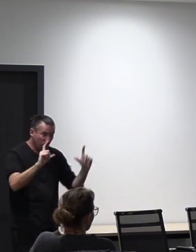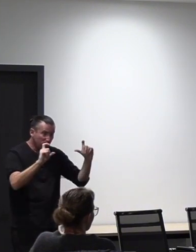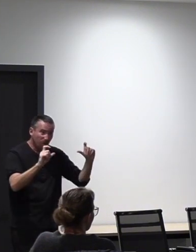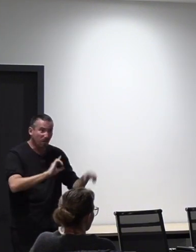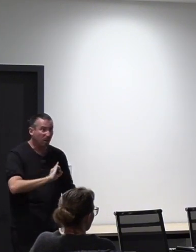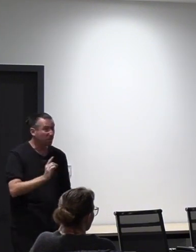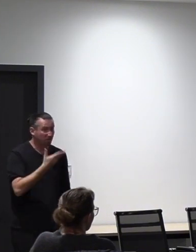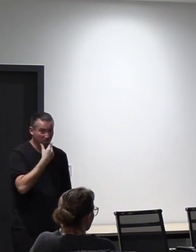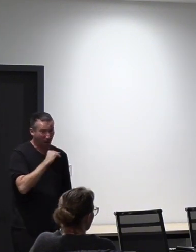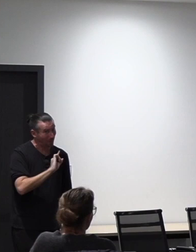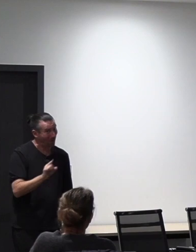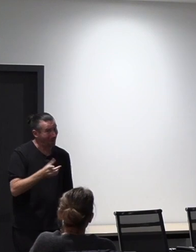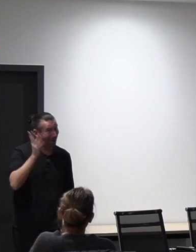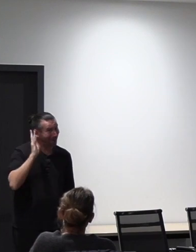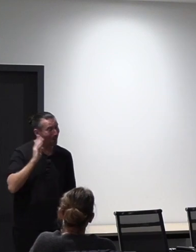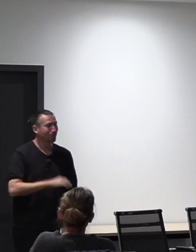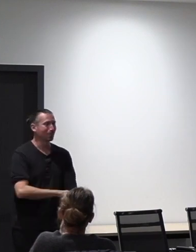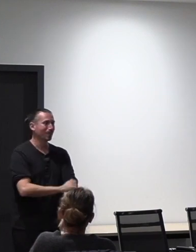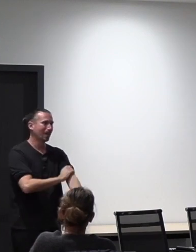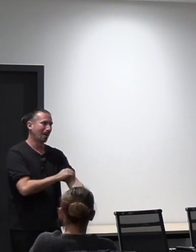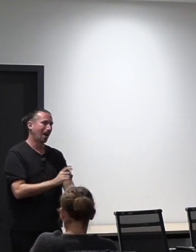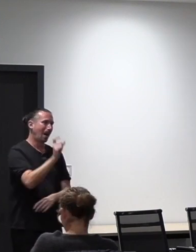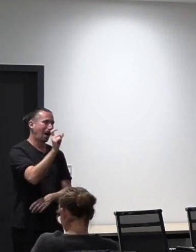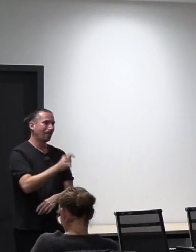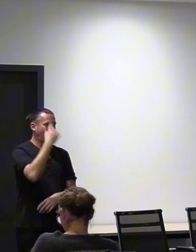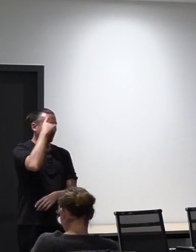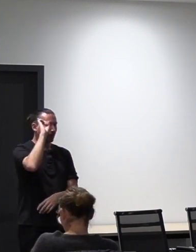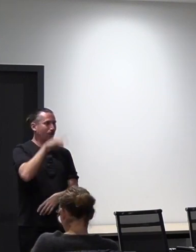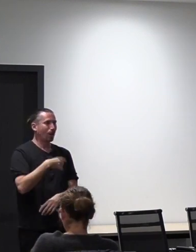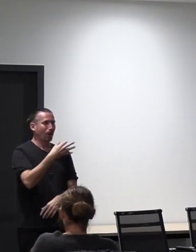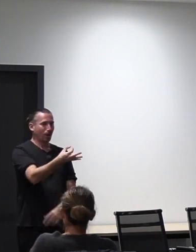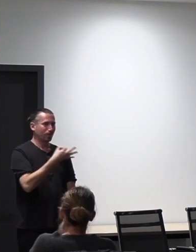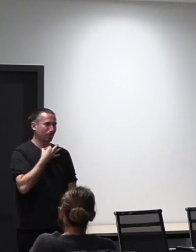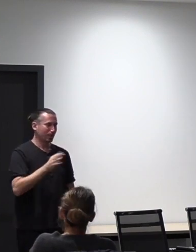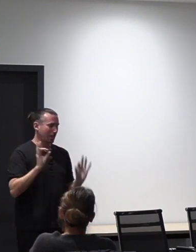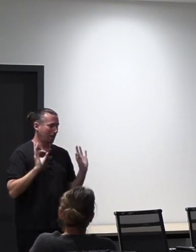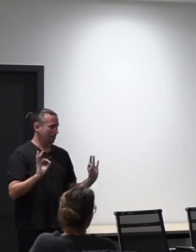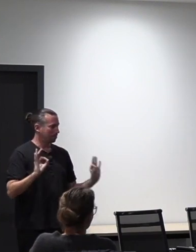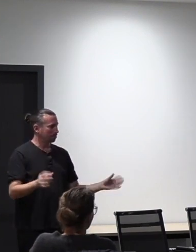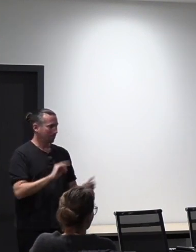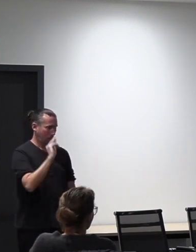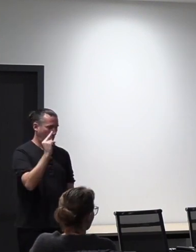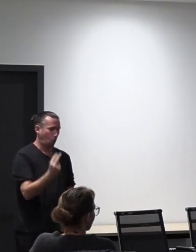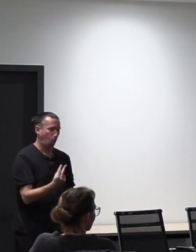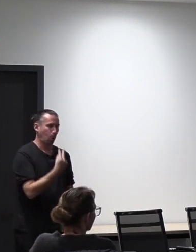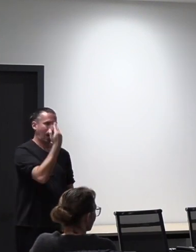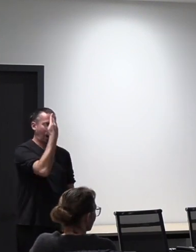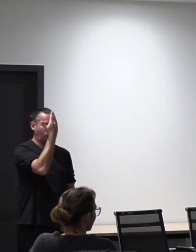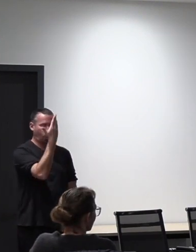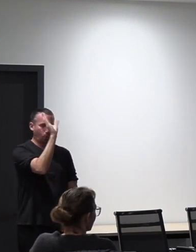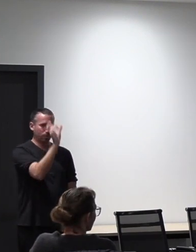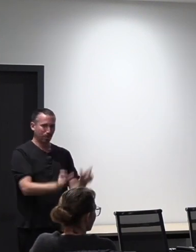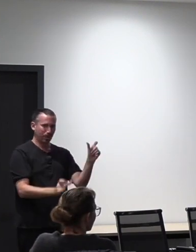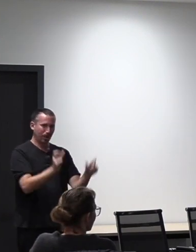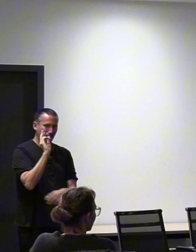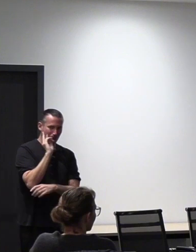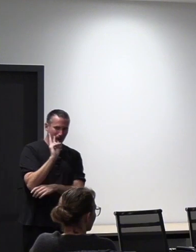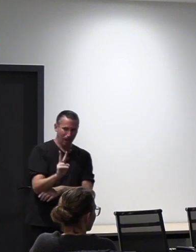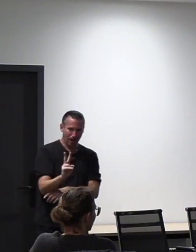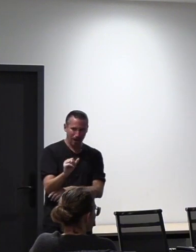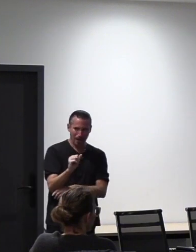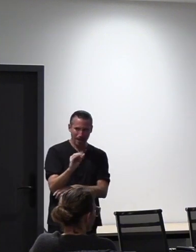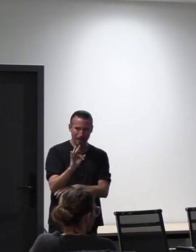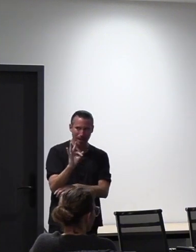Hegel, un philosophe, disait que ce qui nous restaure dans notre dignité, c'est le regard des autres. Quand vous regardez un SDF, vous le reconnaissez, vous